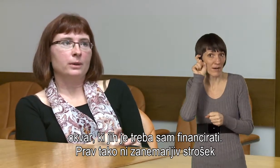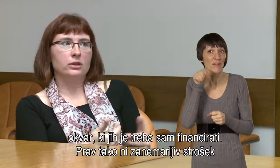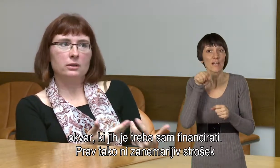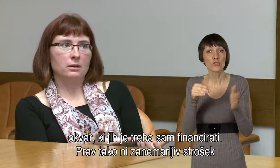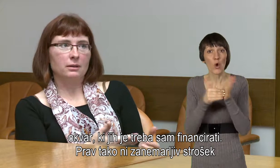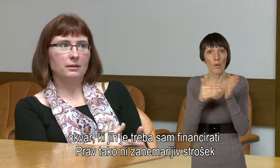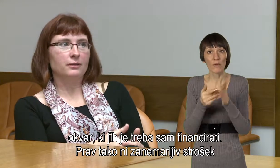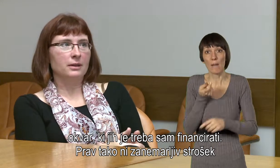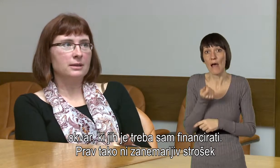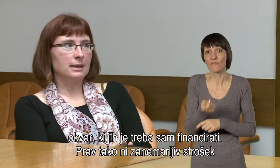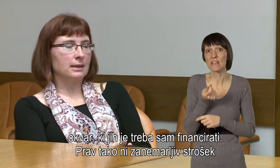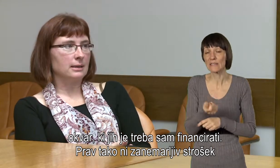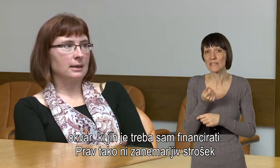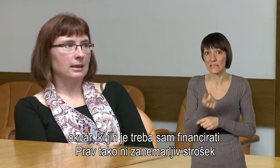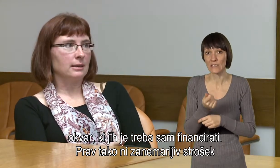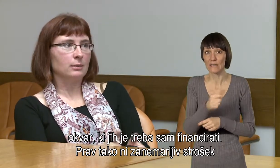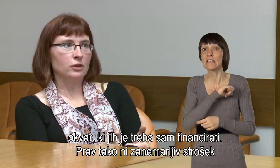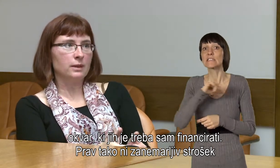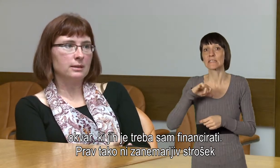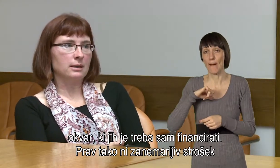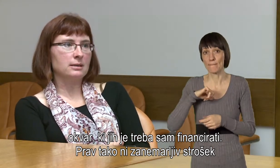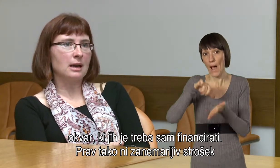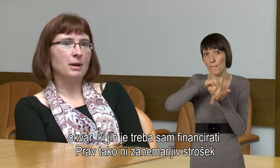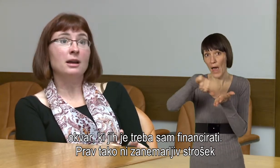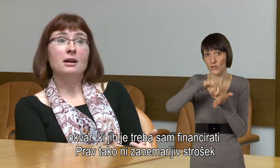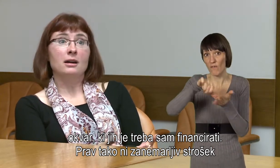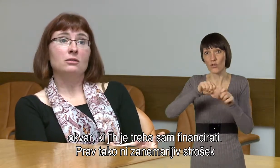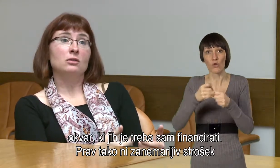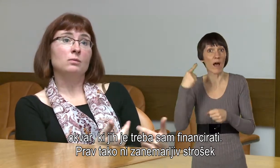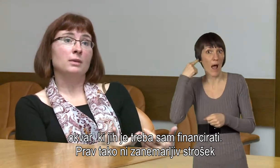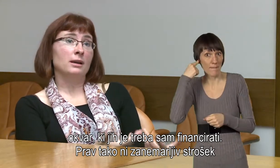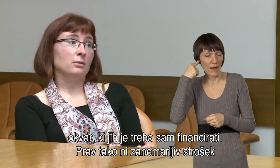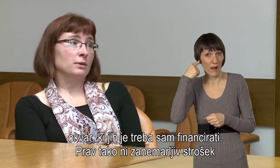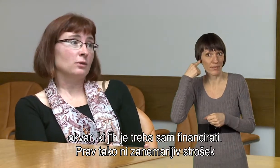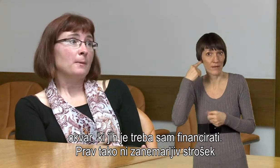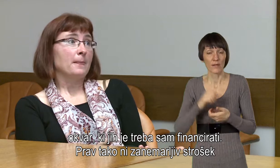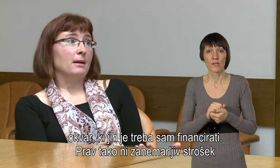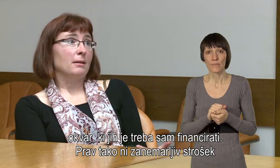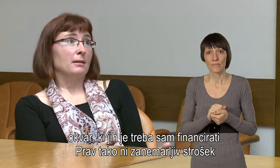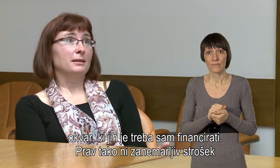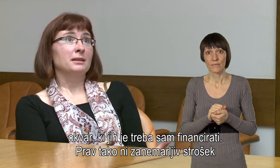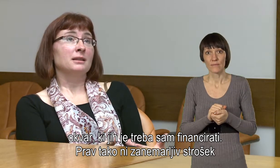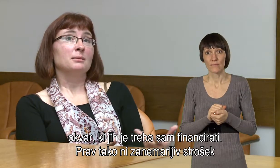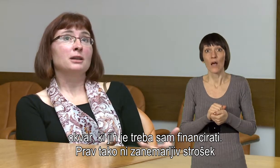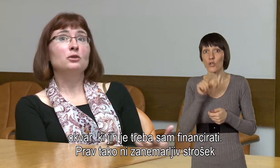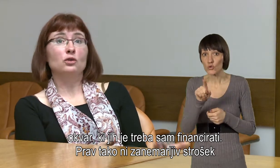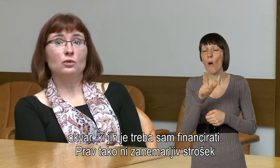pač financirati, jih moraš financirati sam, Ravno tako bom rekla, v bistvu ni zanemarljiv